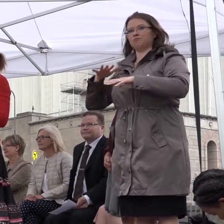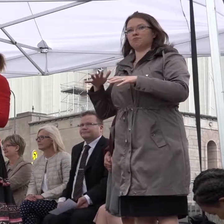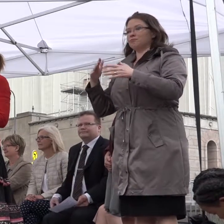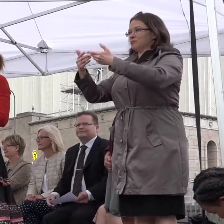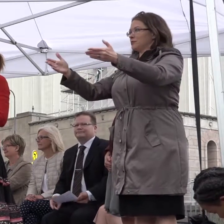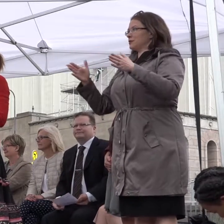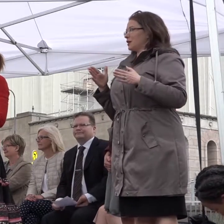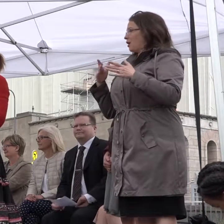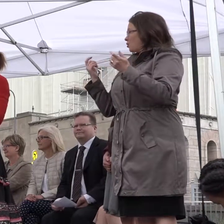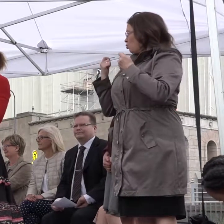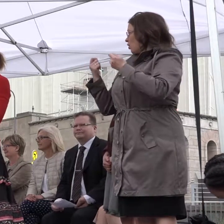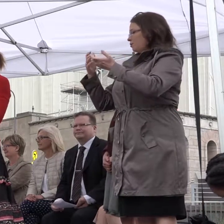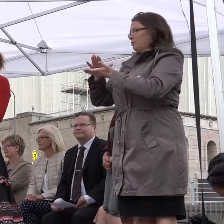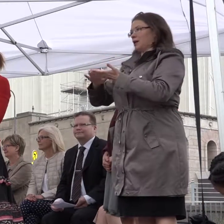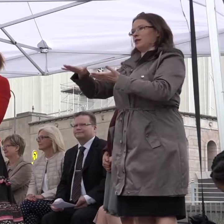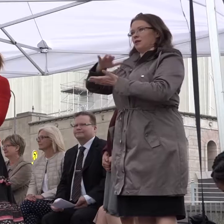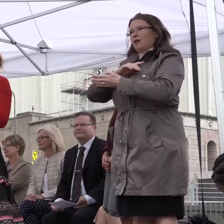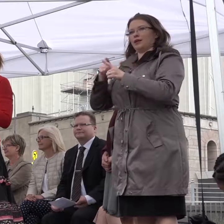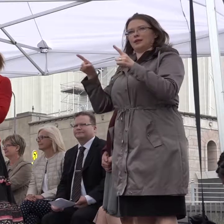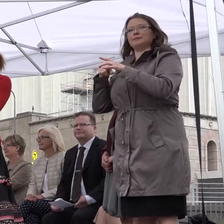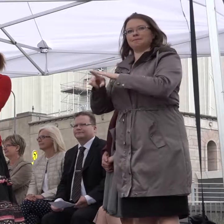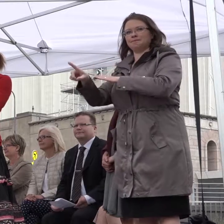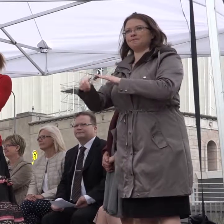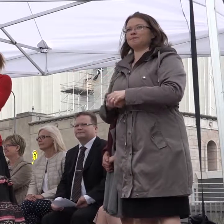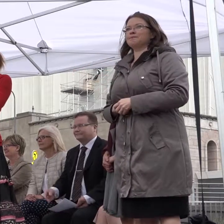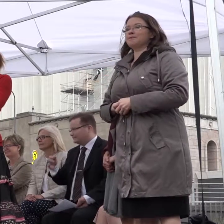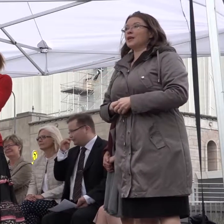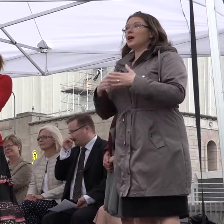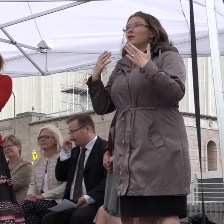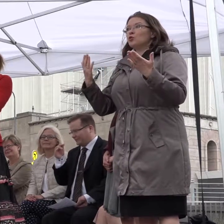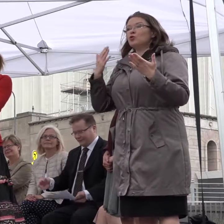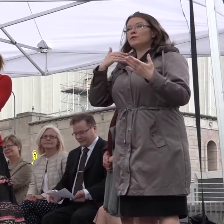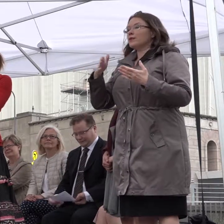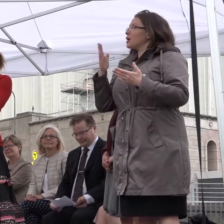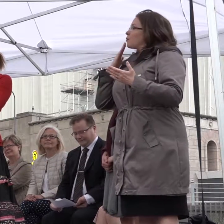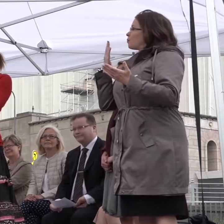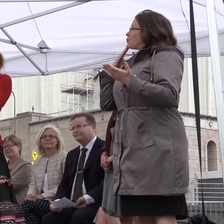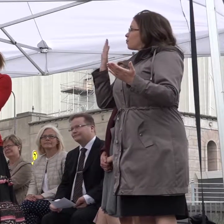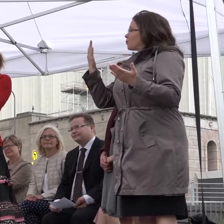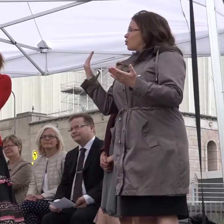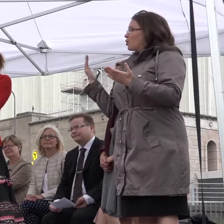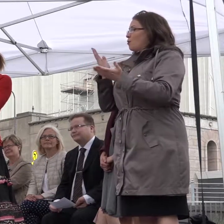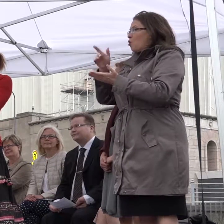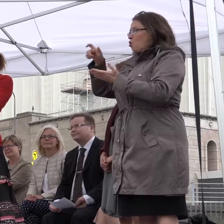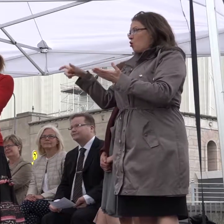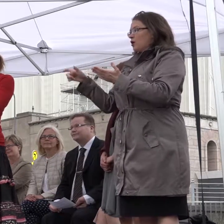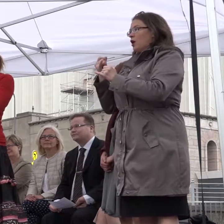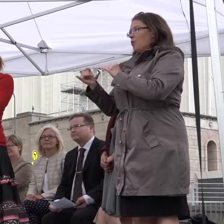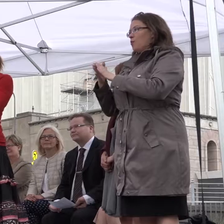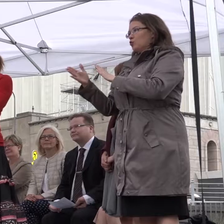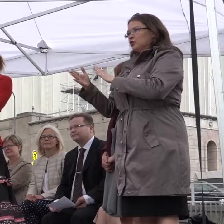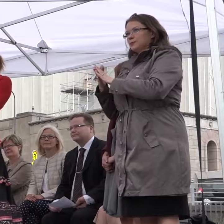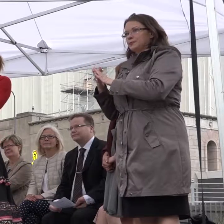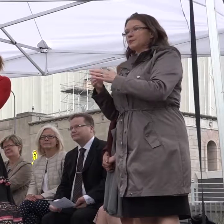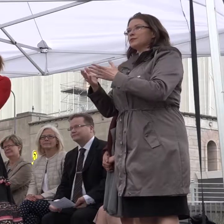lämpiössä sitten tämä juhlat jatkuvat. Mutta nyt kutsun vielä puhujia paikalle meille loppuun puhumaan.